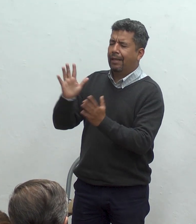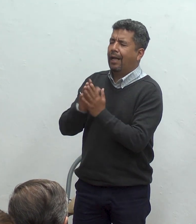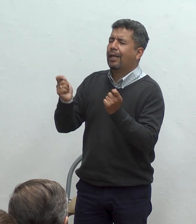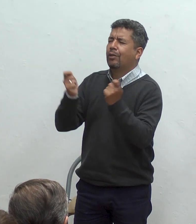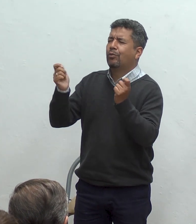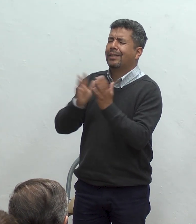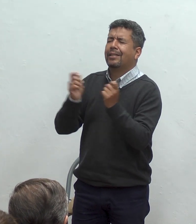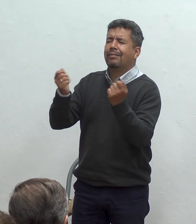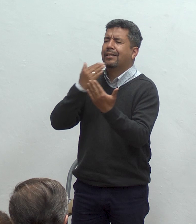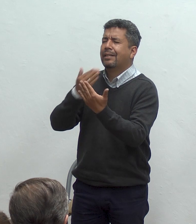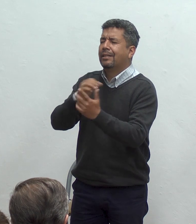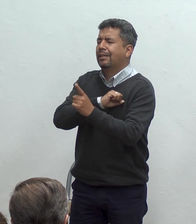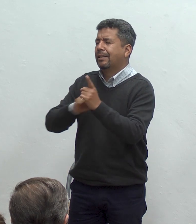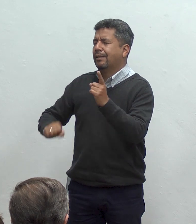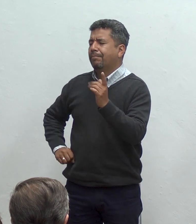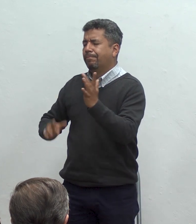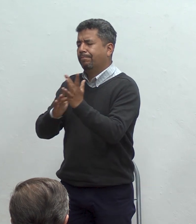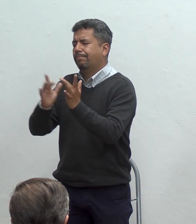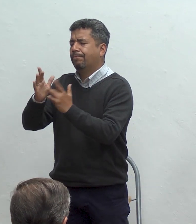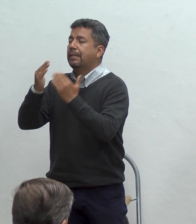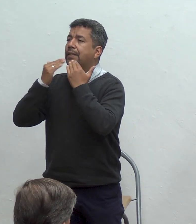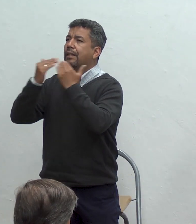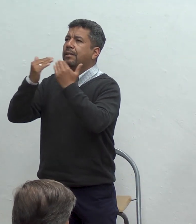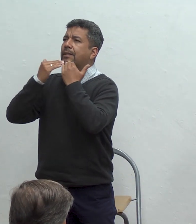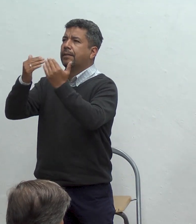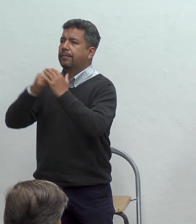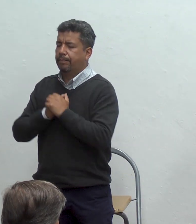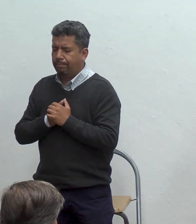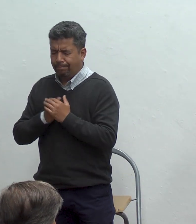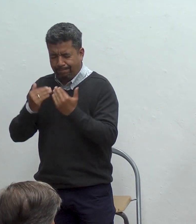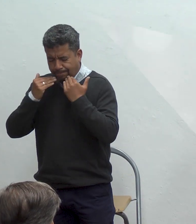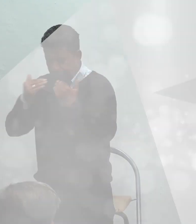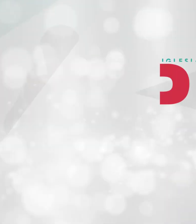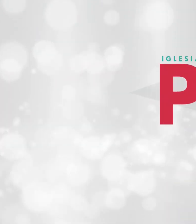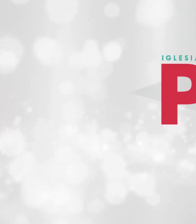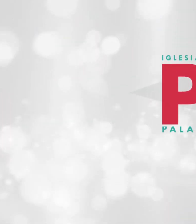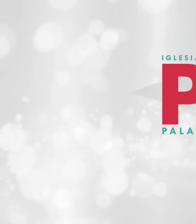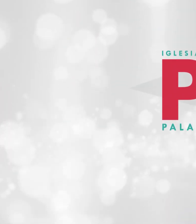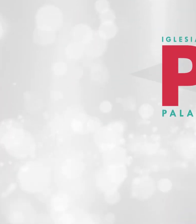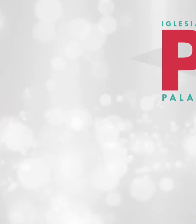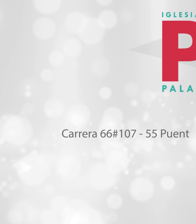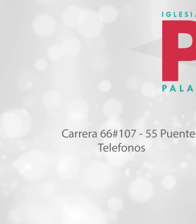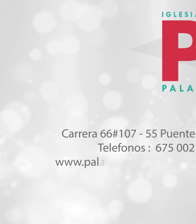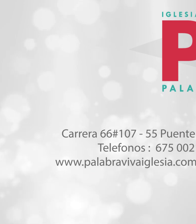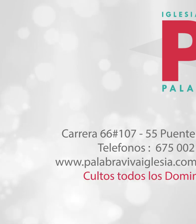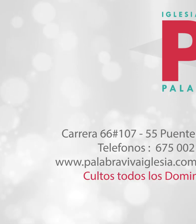Gracias, Jesús. Gracias. Muchas gracias. Muchas gracias.